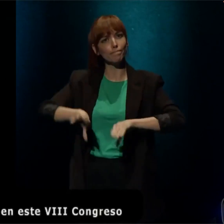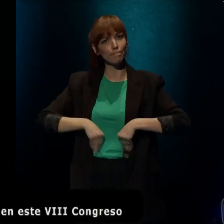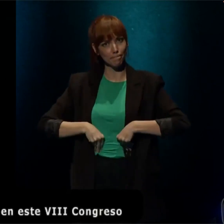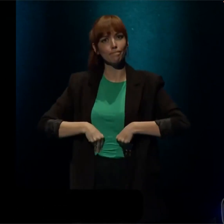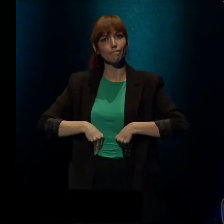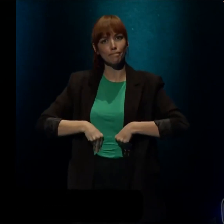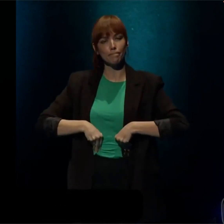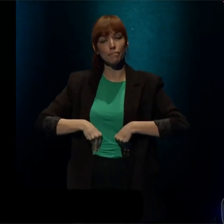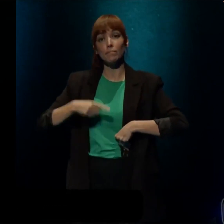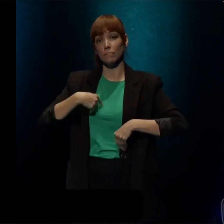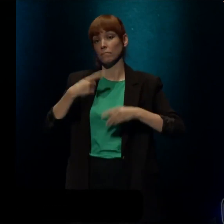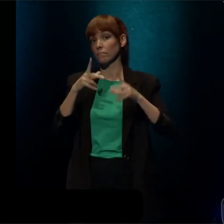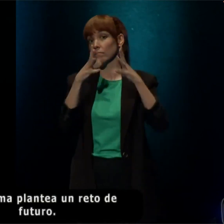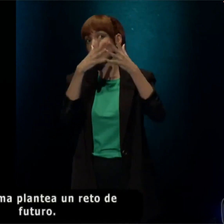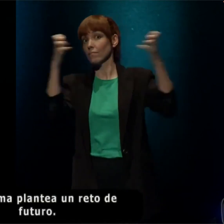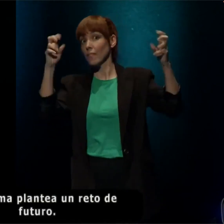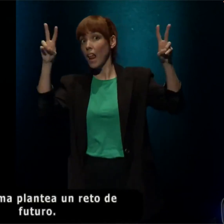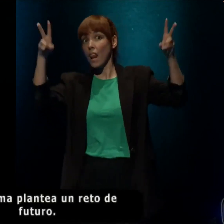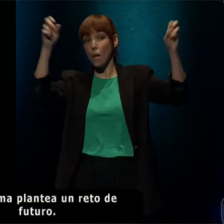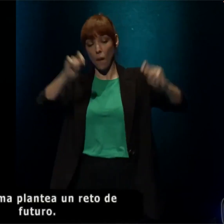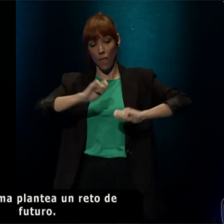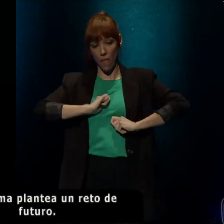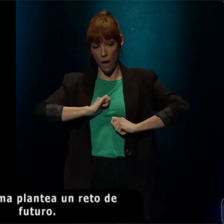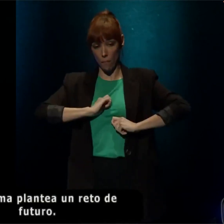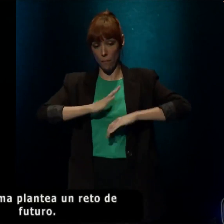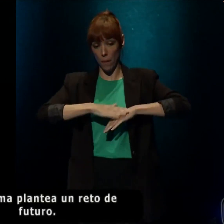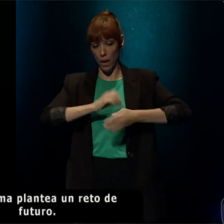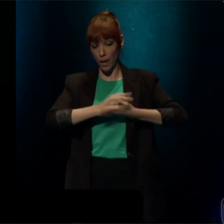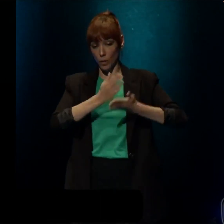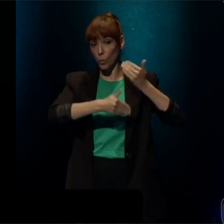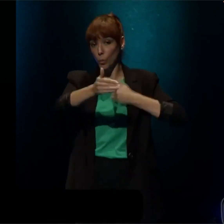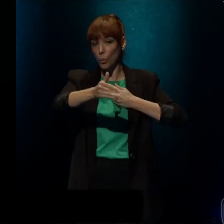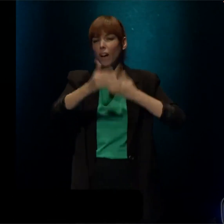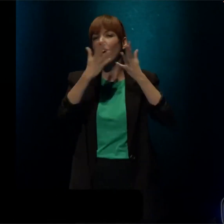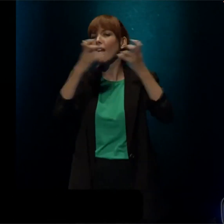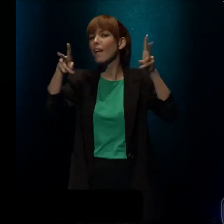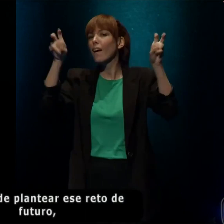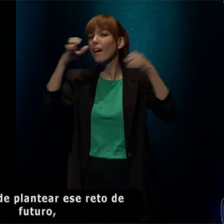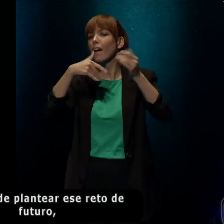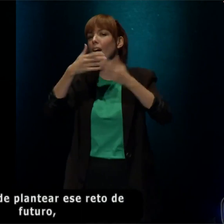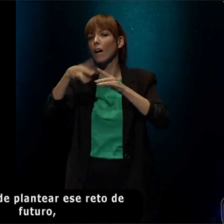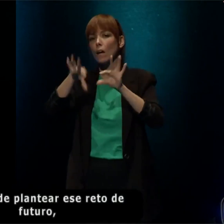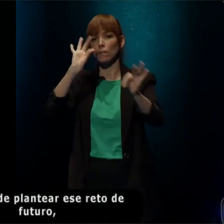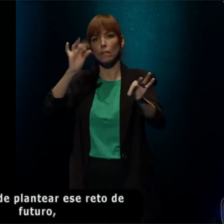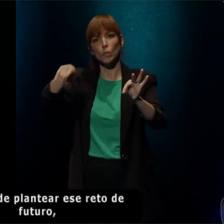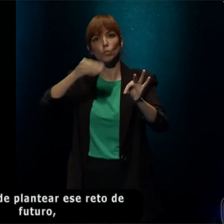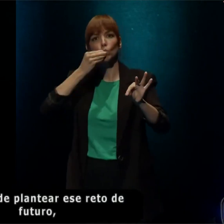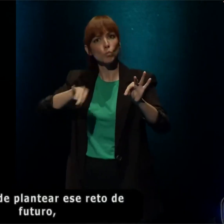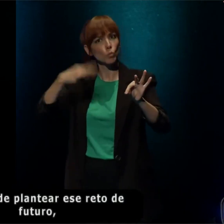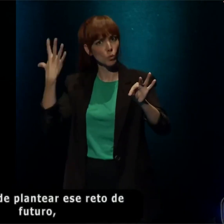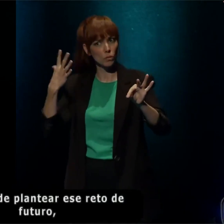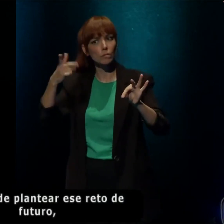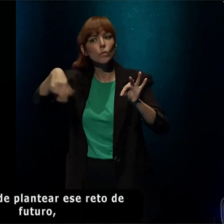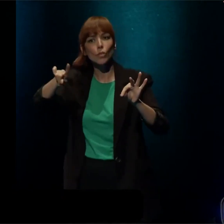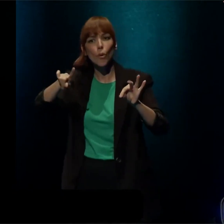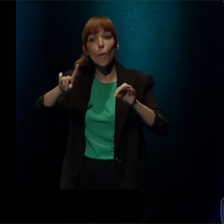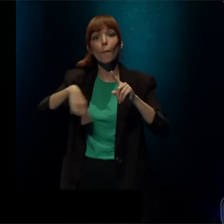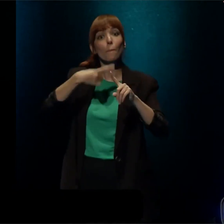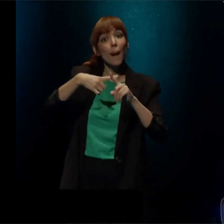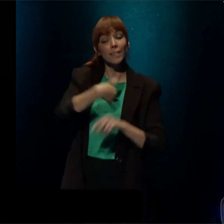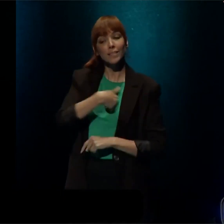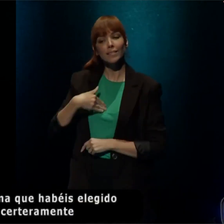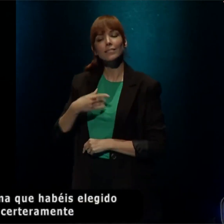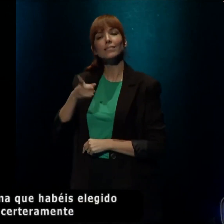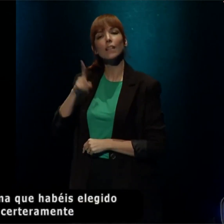de plantear ese reto de futuro, este lema que habéis elegido certeramente es una seña de identidad